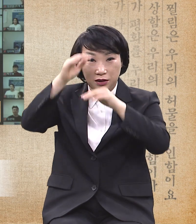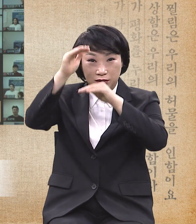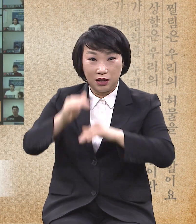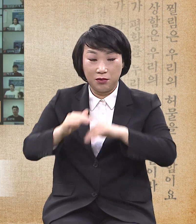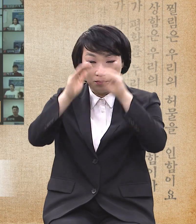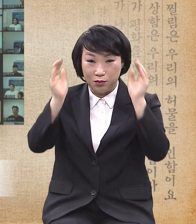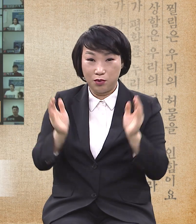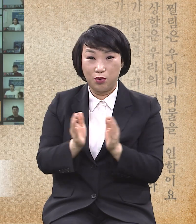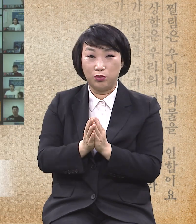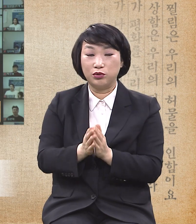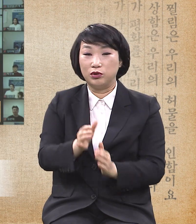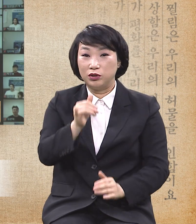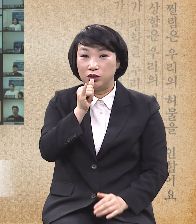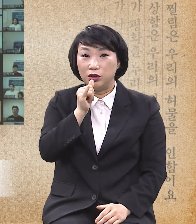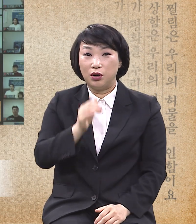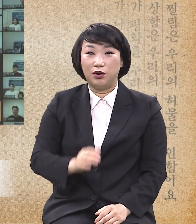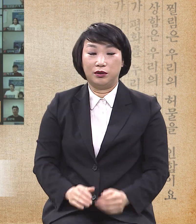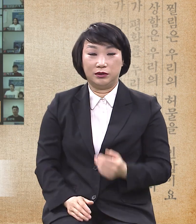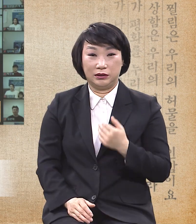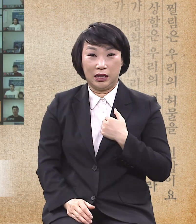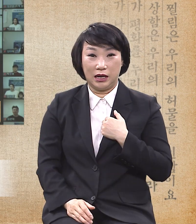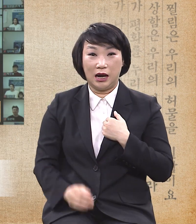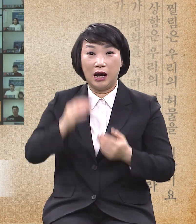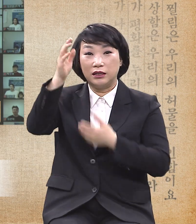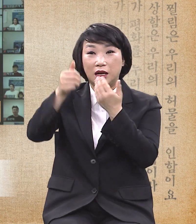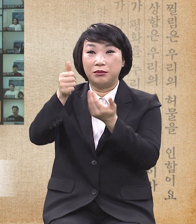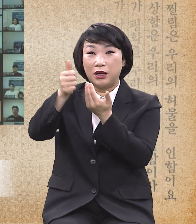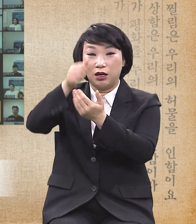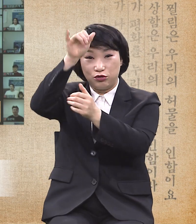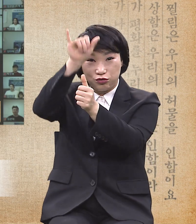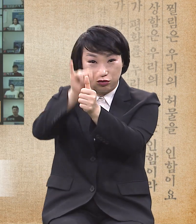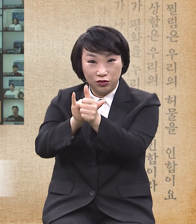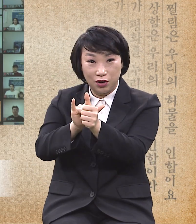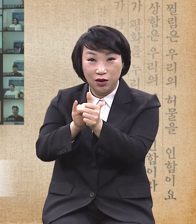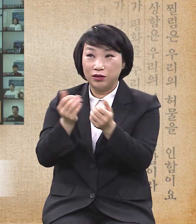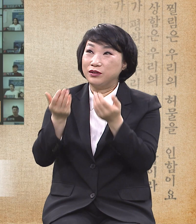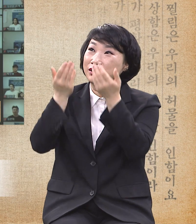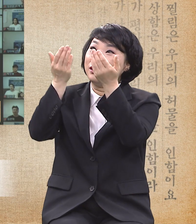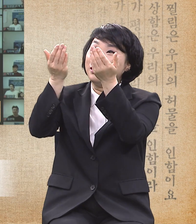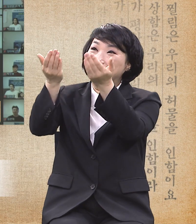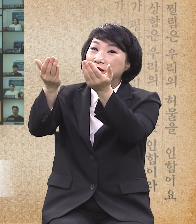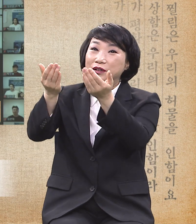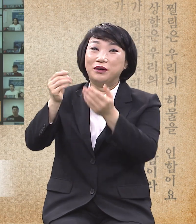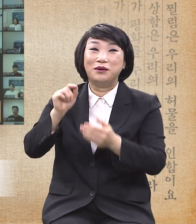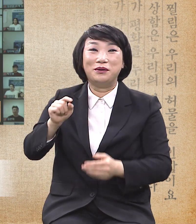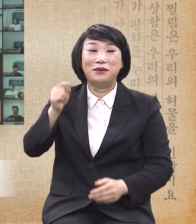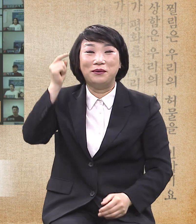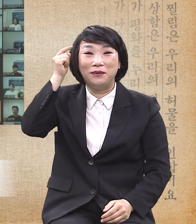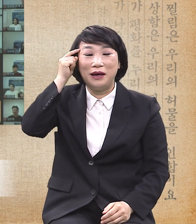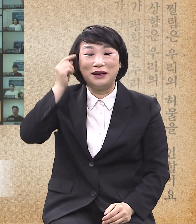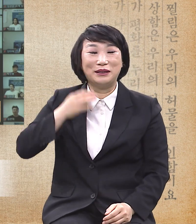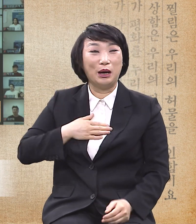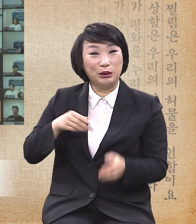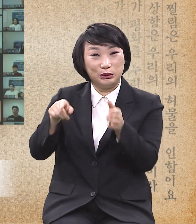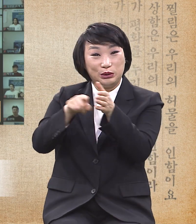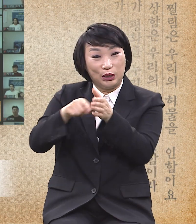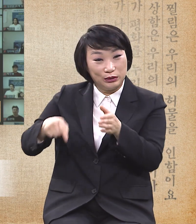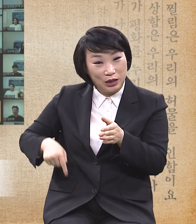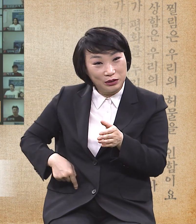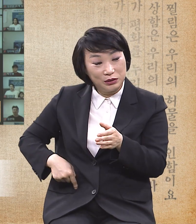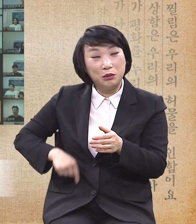다 있어서 내가 하나님께 충성을 올려드리는 것은 신앙